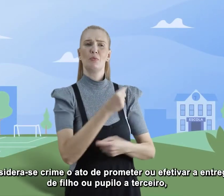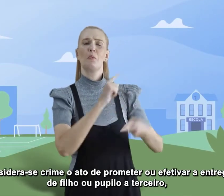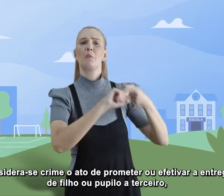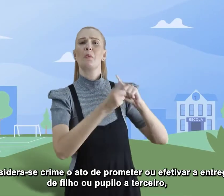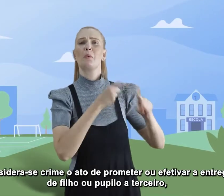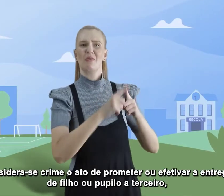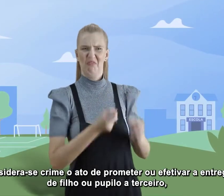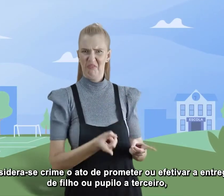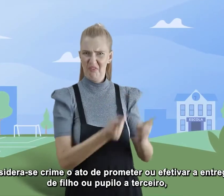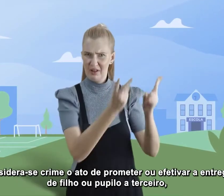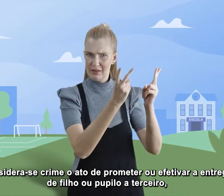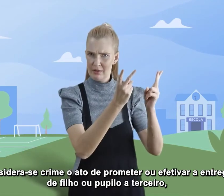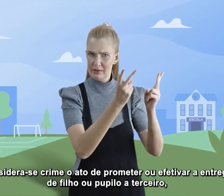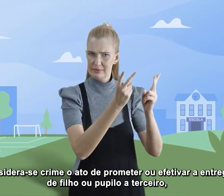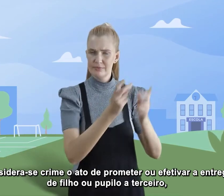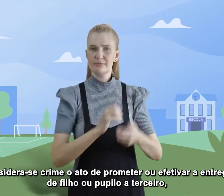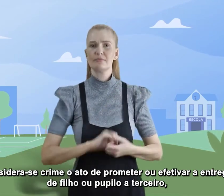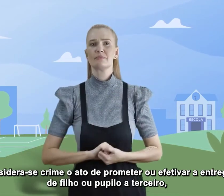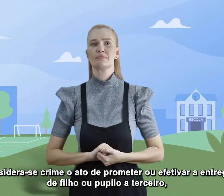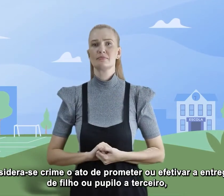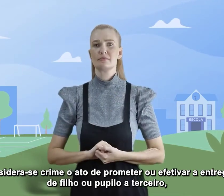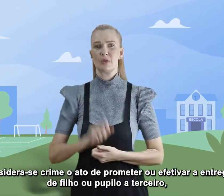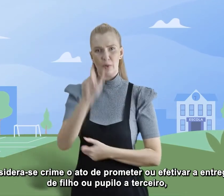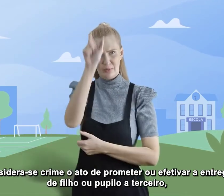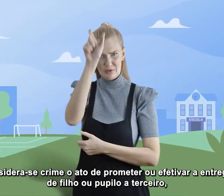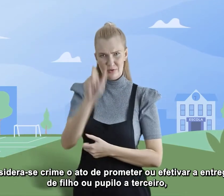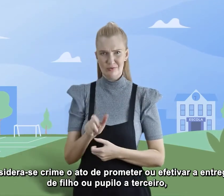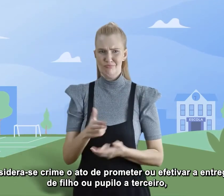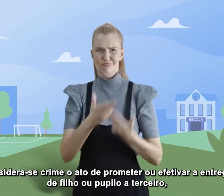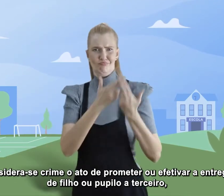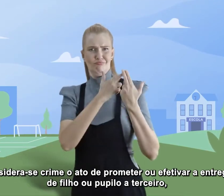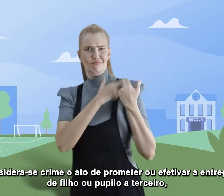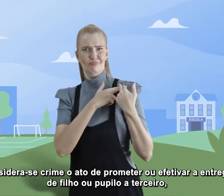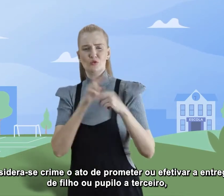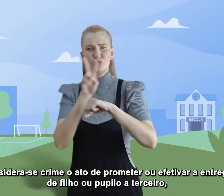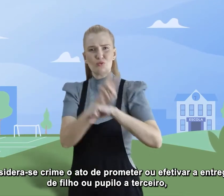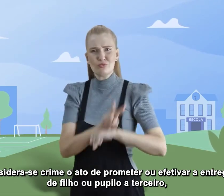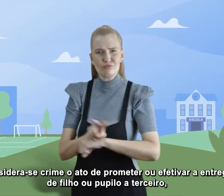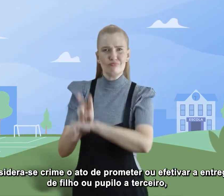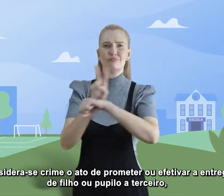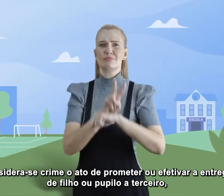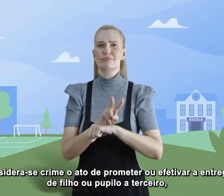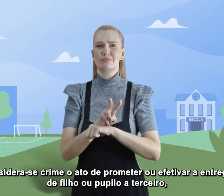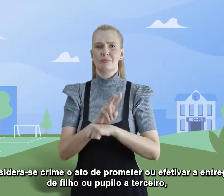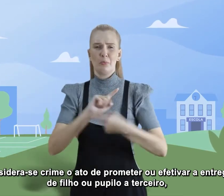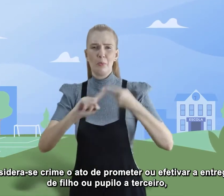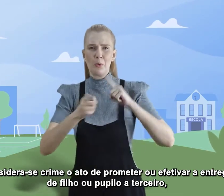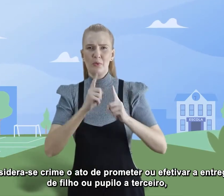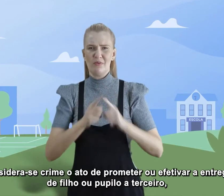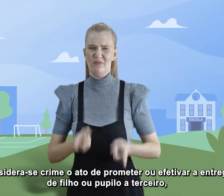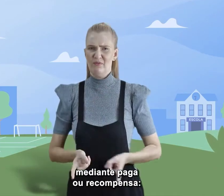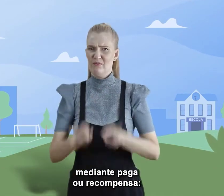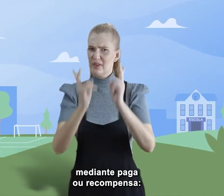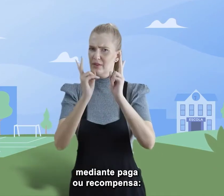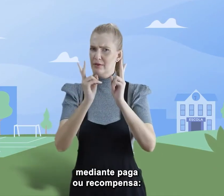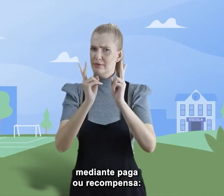Considera-se crime o ato de prometer ou efetivar a entrega de filho ou pupilo a terceiro,